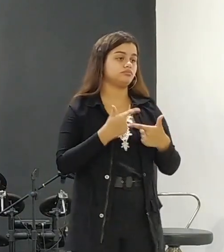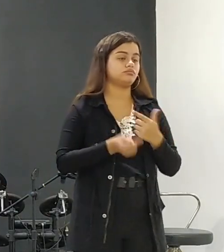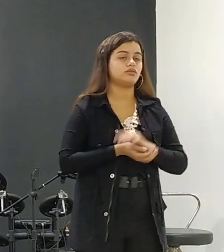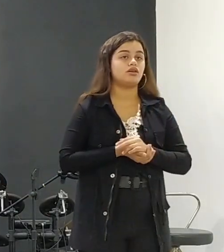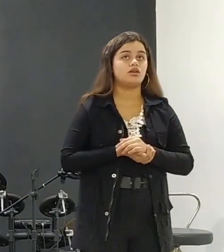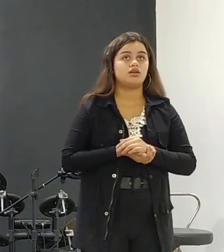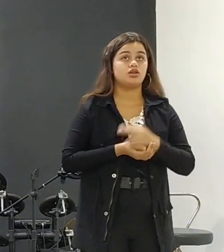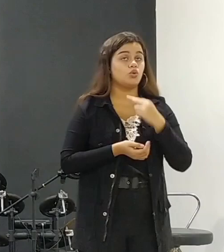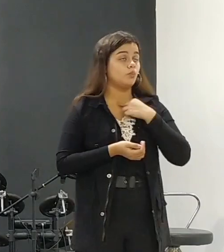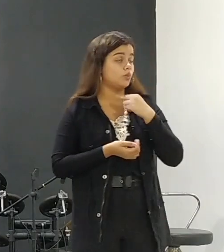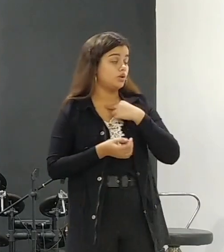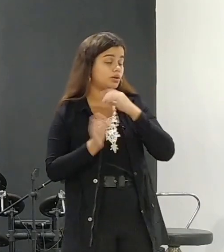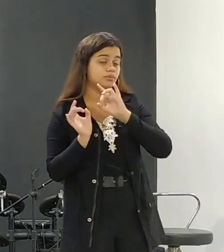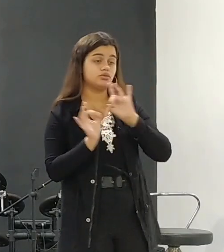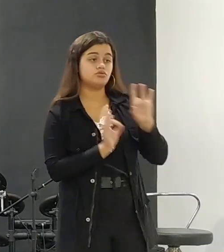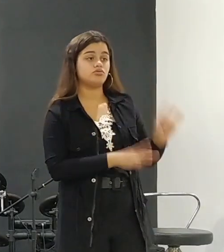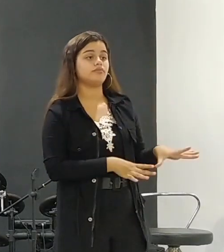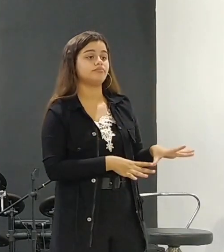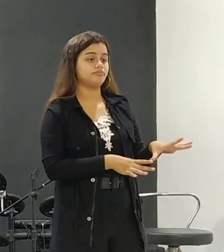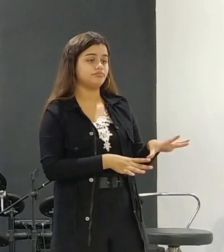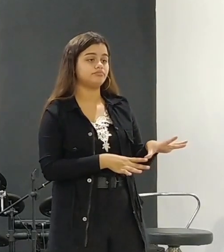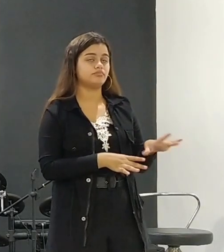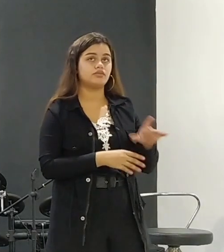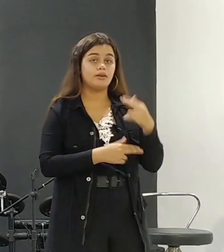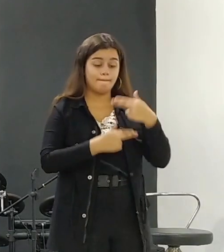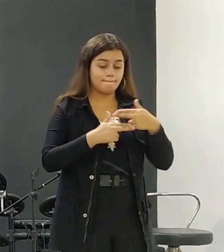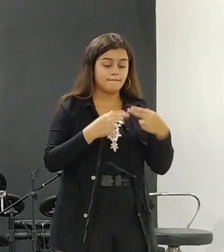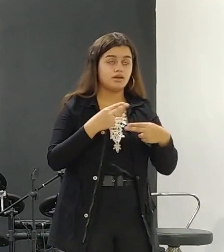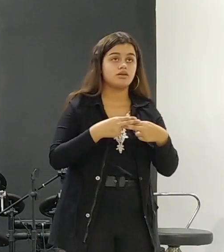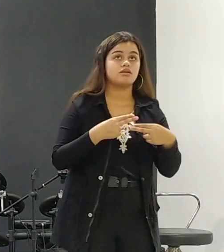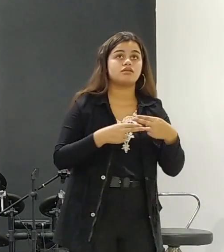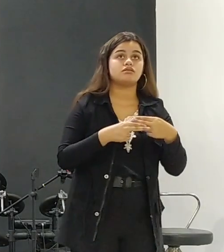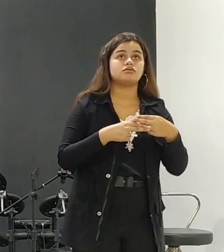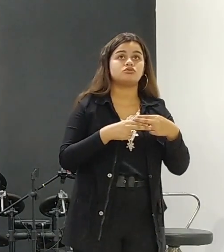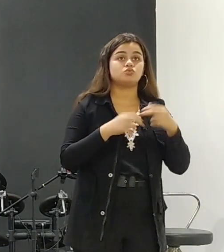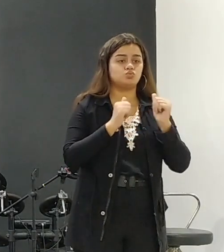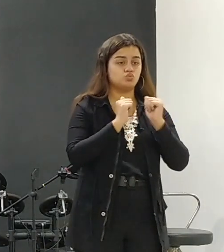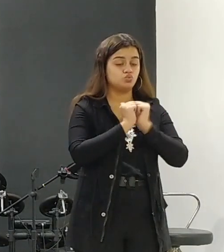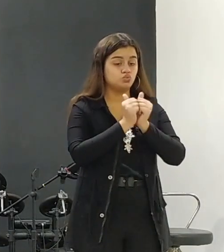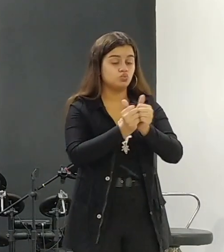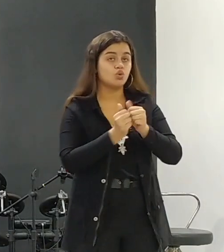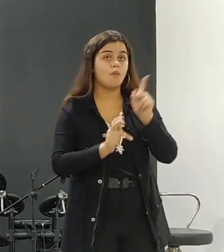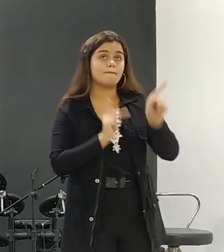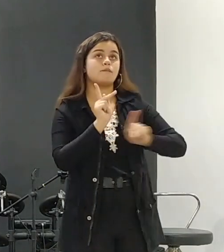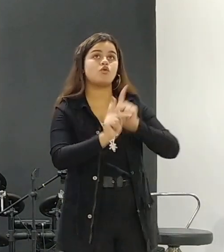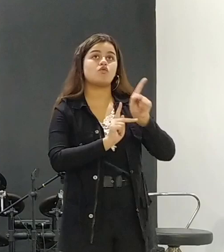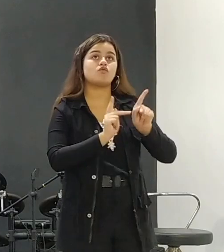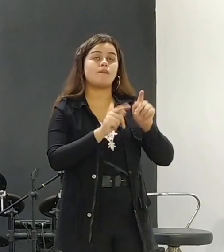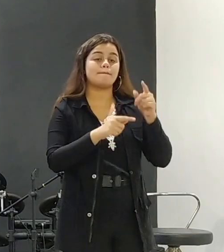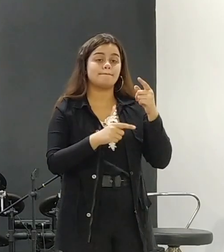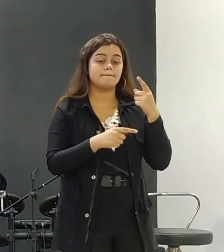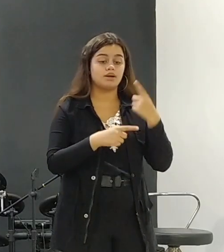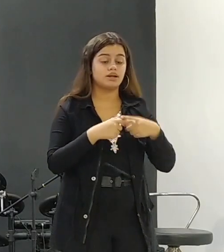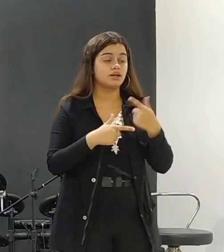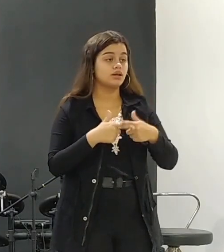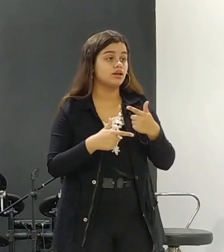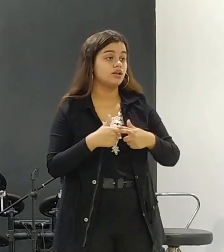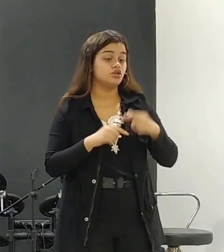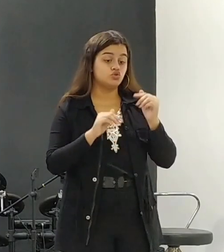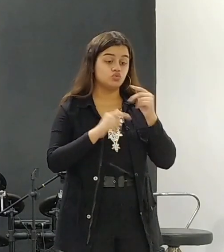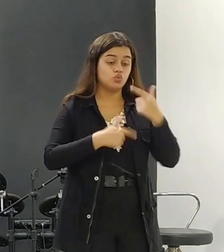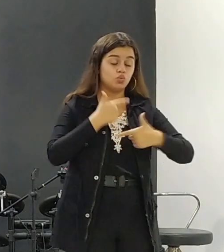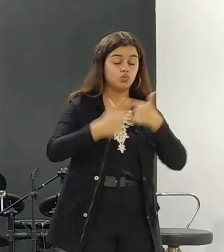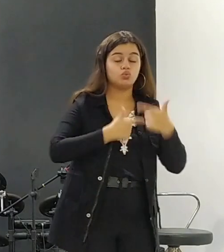Não podemos desistir. Neemias reúne o povo para que o povo lute pela sua família. Nós temos